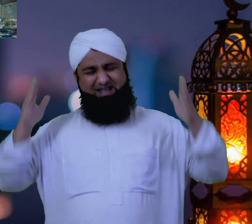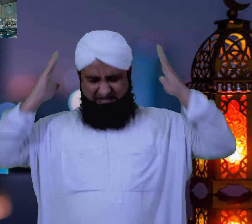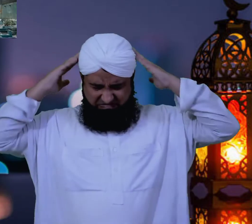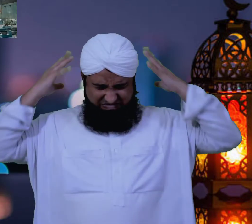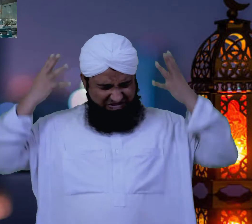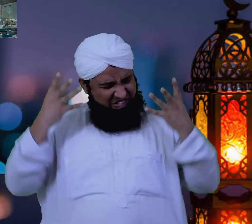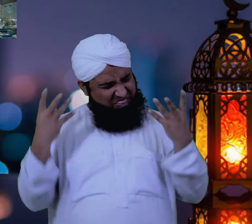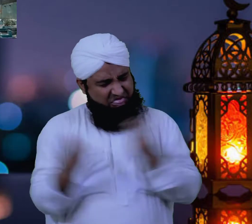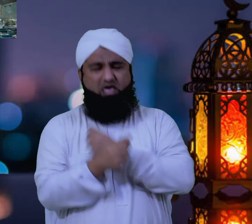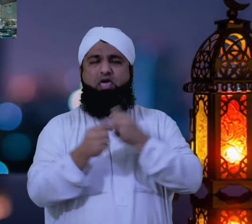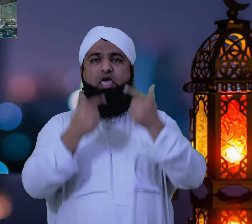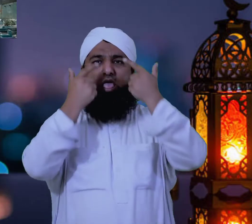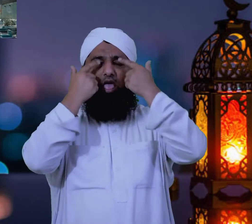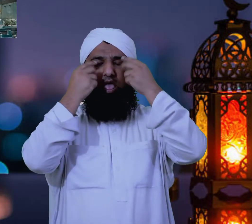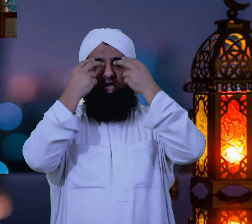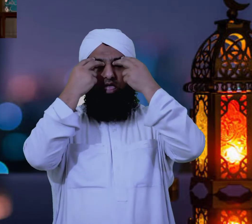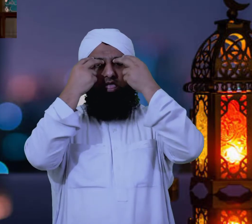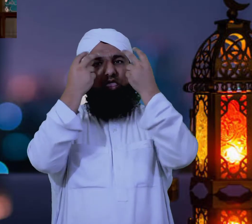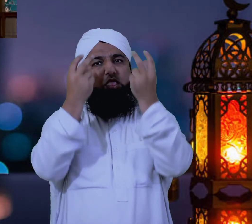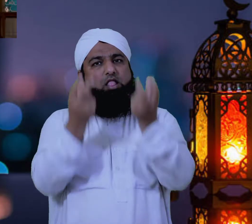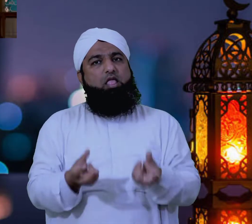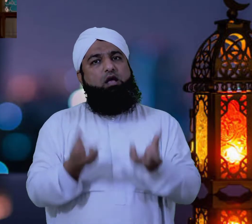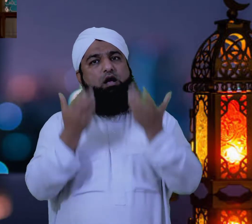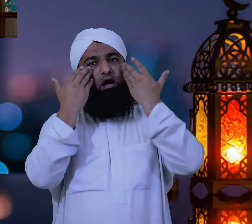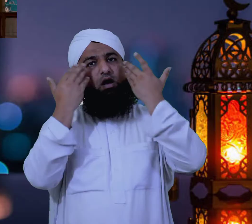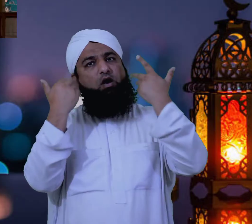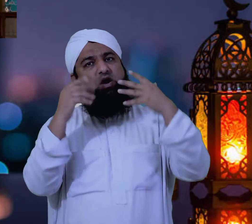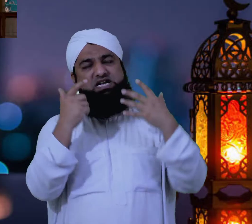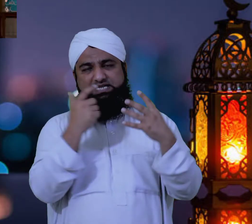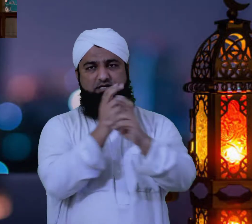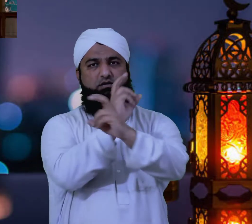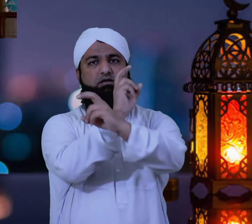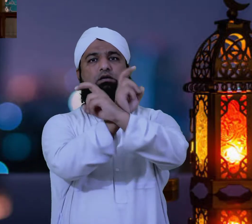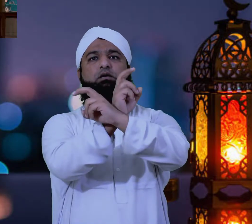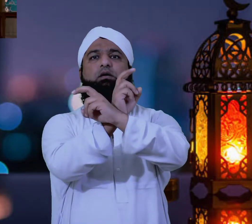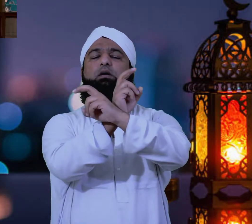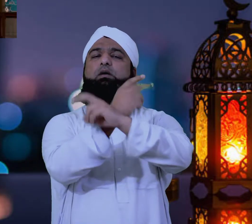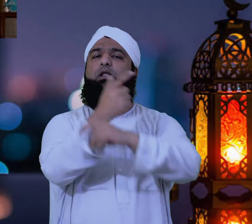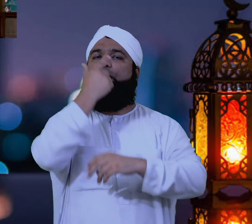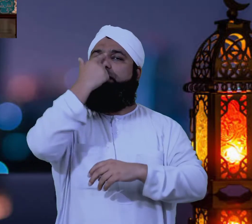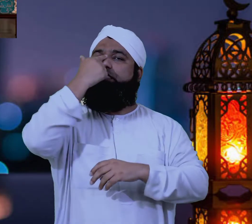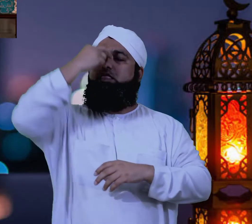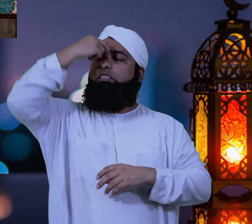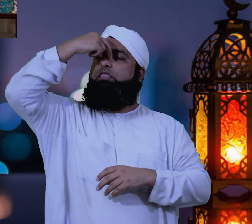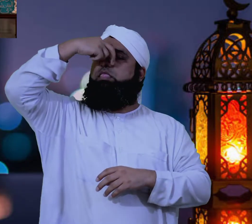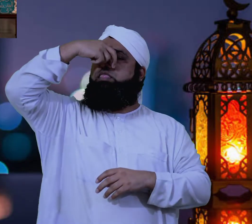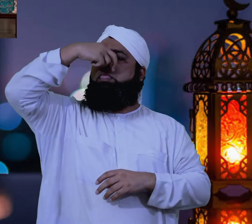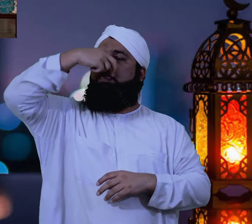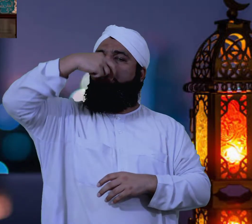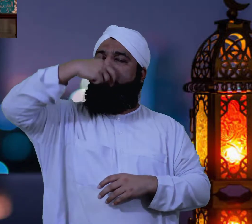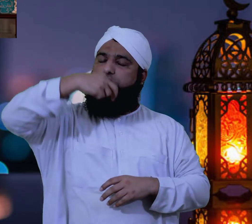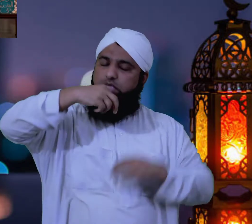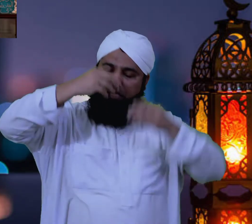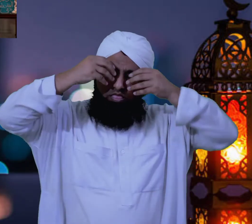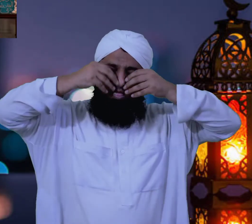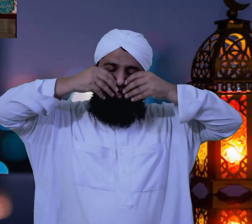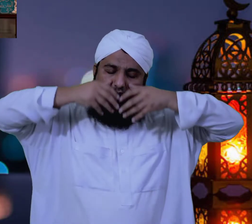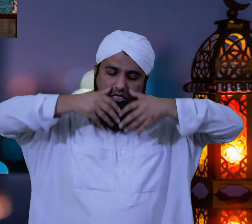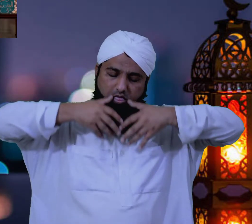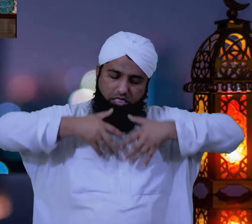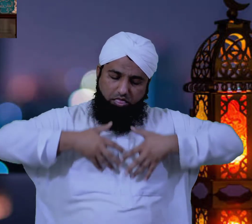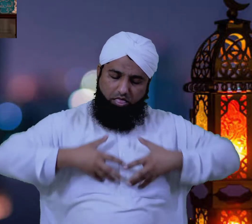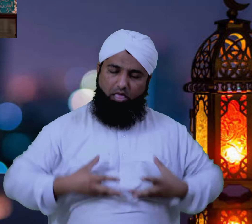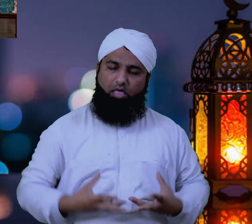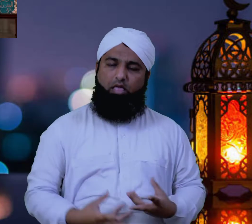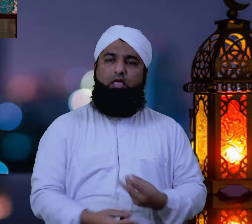ہمارے رخساروں نے گالوں پر بہہ گئیں اور ناک کے نتھنوں کا پیپ بن گیا، جیسا کیا ویسا پایا،